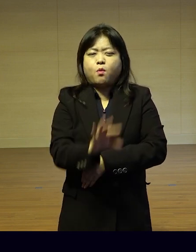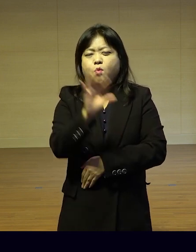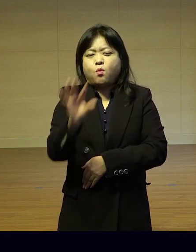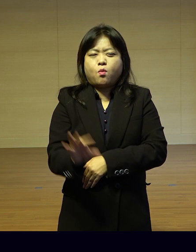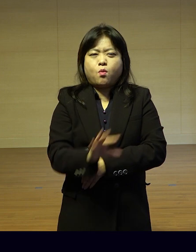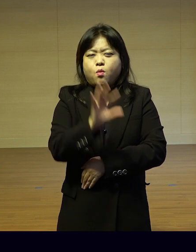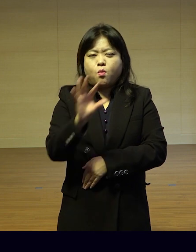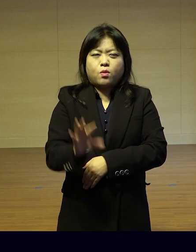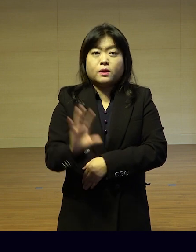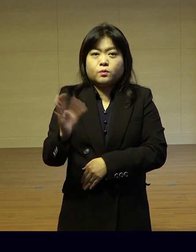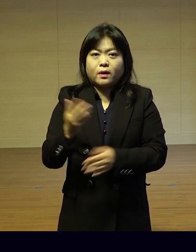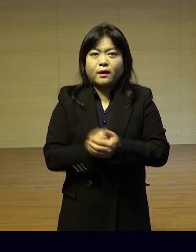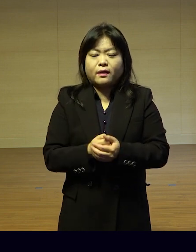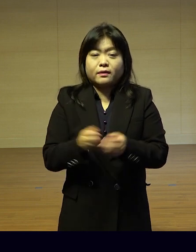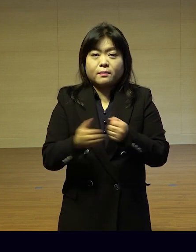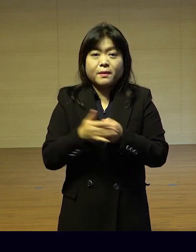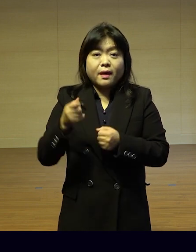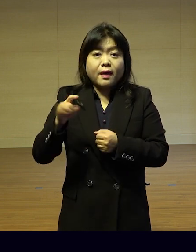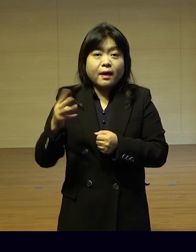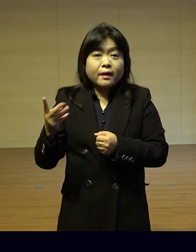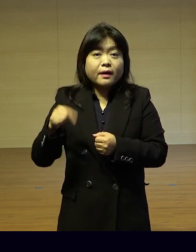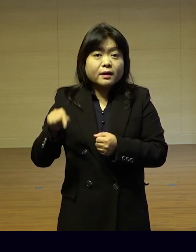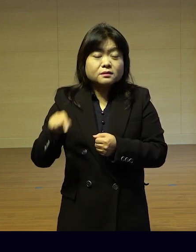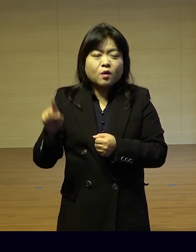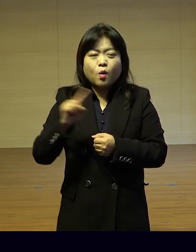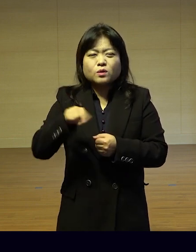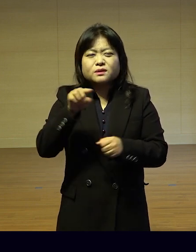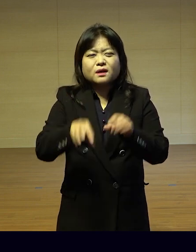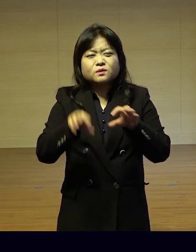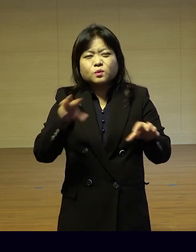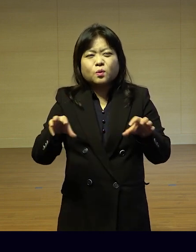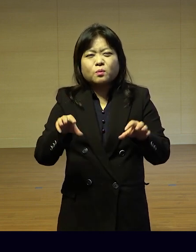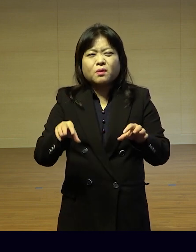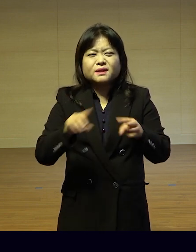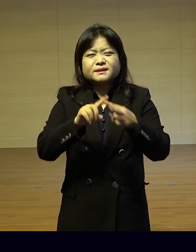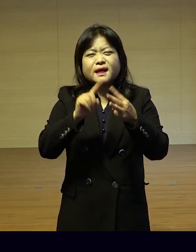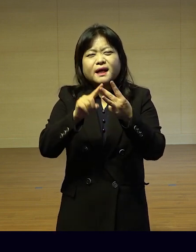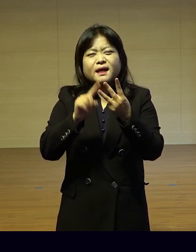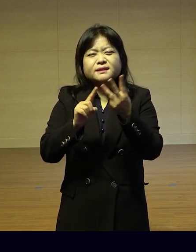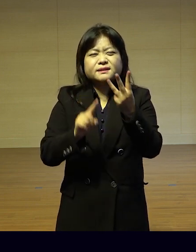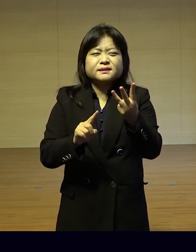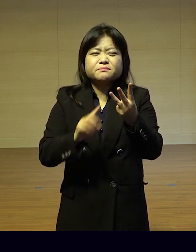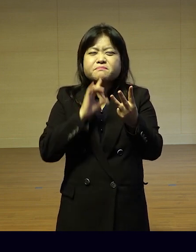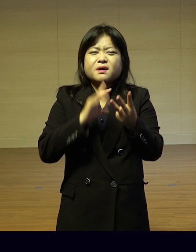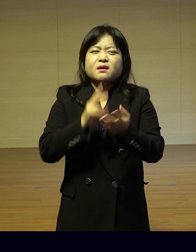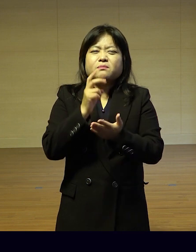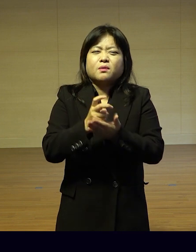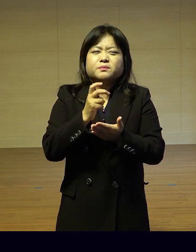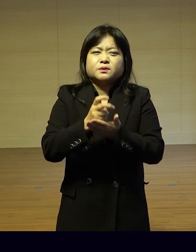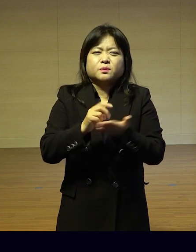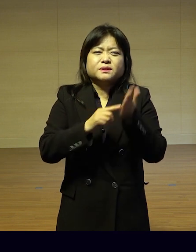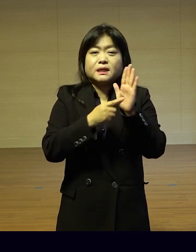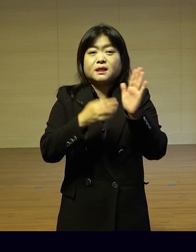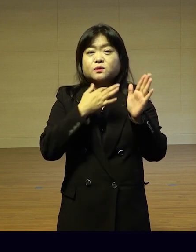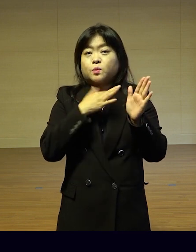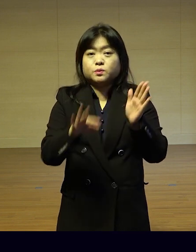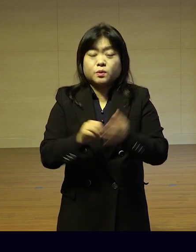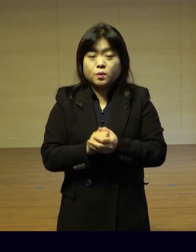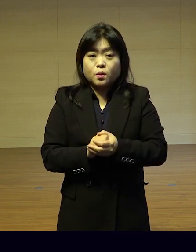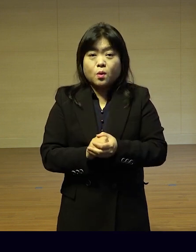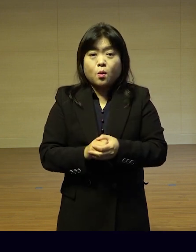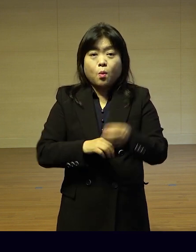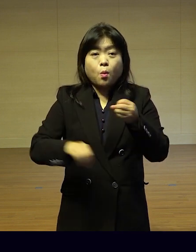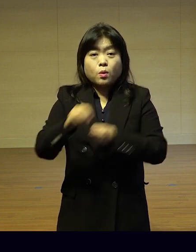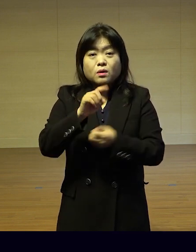그래서 해겔은 어디에서도 결코 트리아데를 법칙으로 제시하지 않았습니다. 오히려 이를